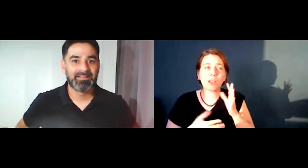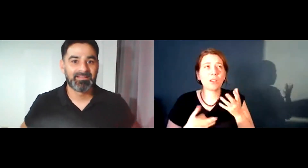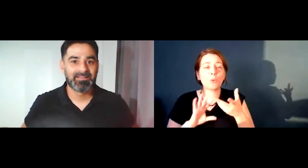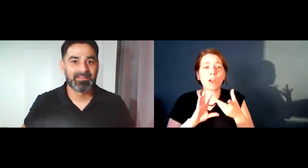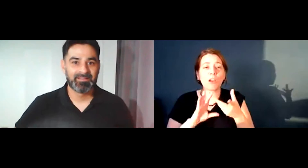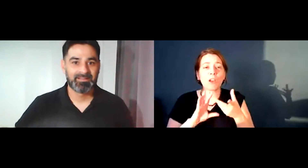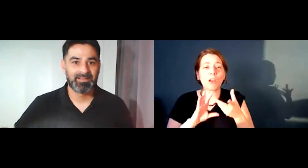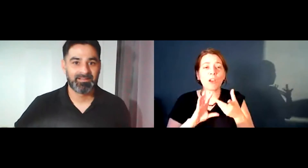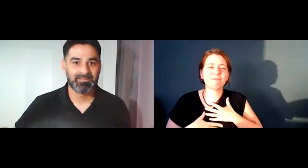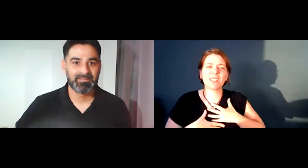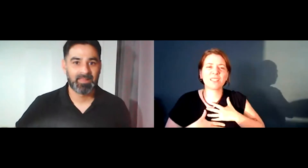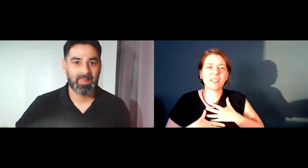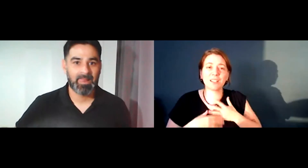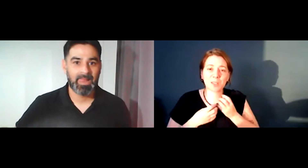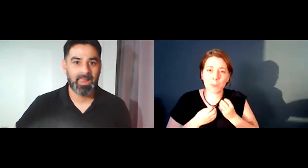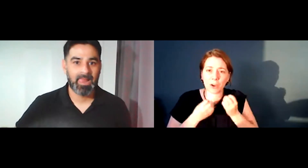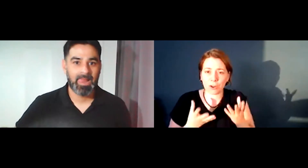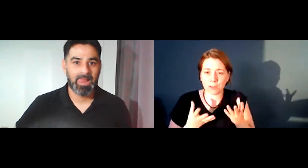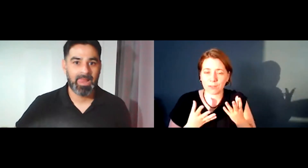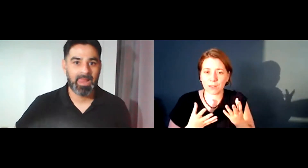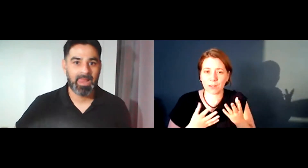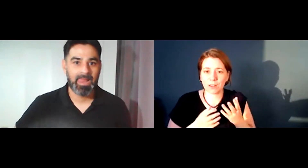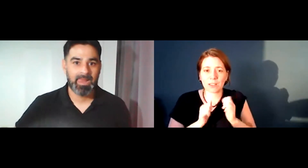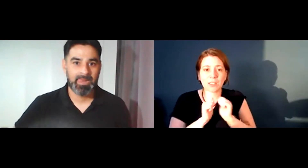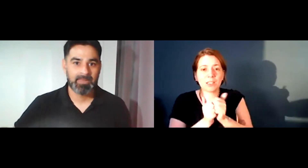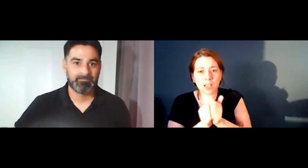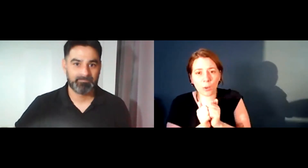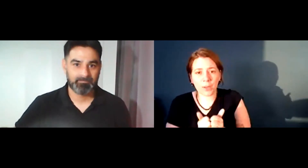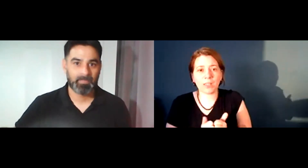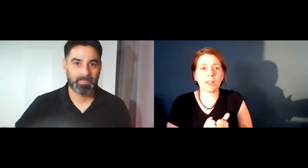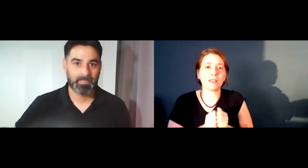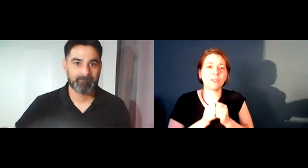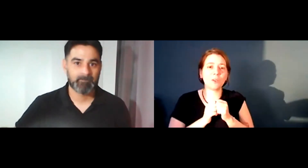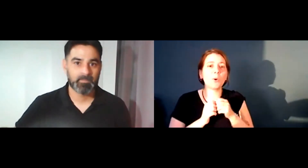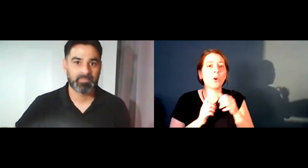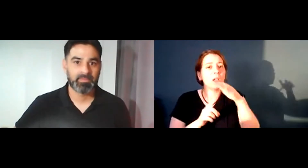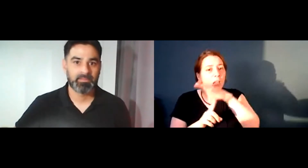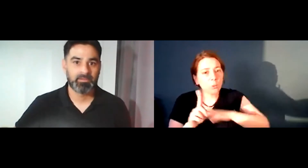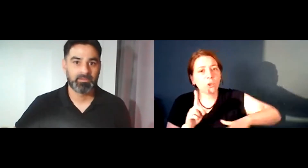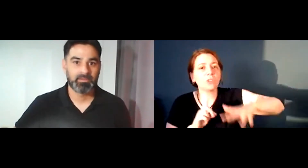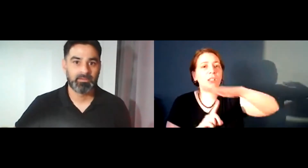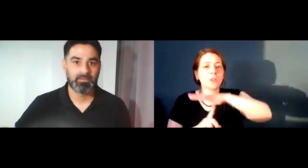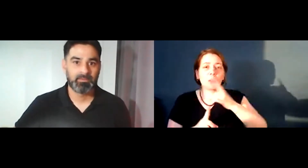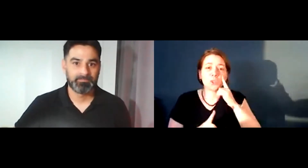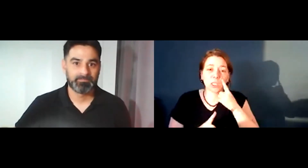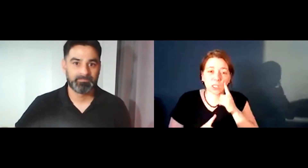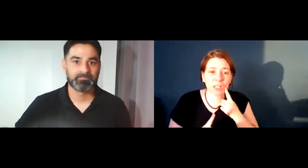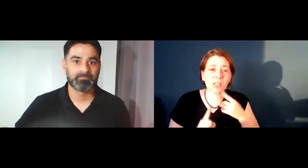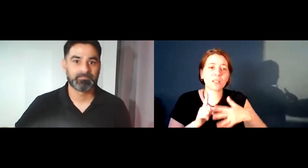una forma de sentirse mejor, de sentirse acompañada, ¿no? Como en un contexto de mucha tristeza, en